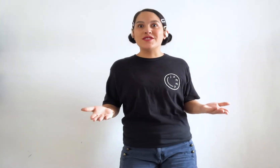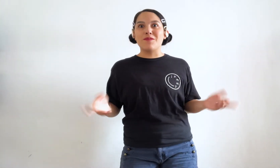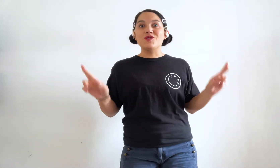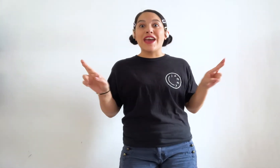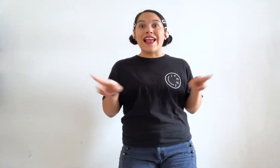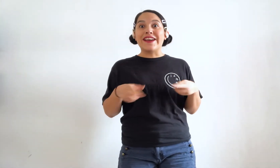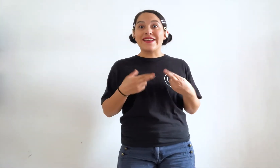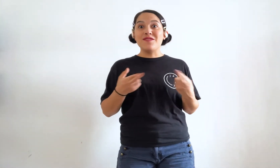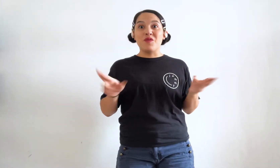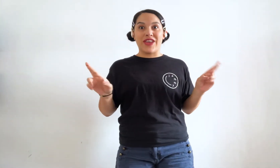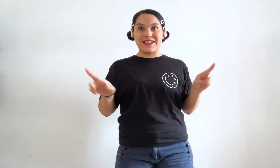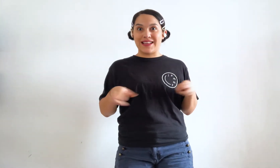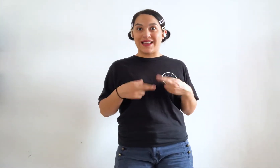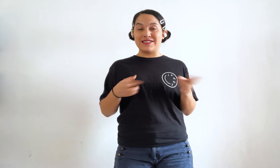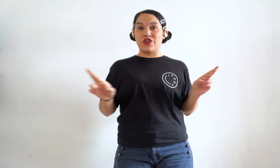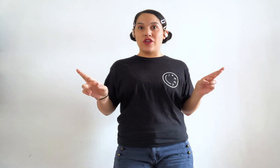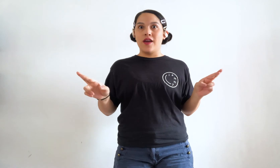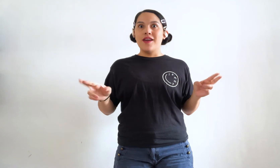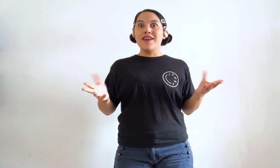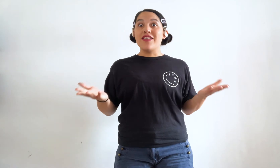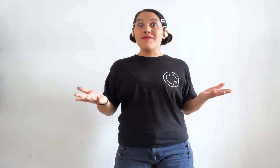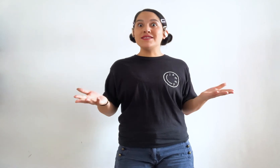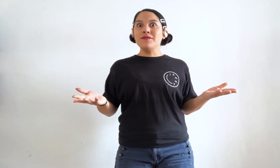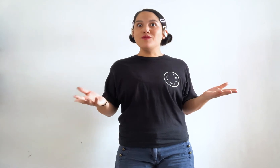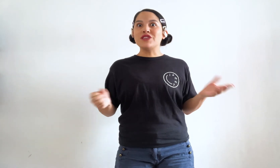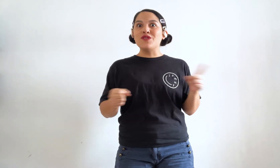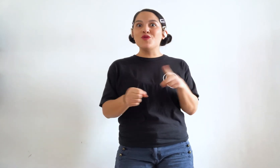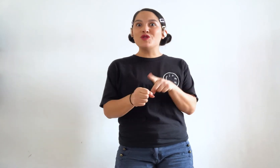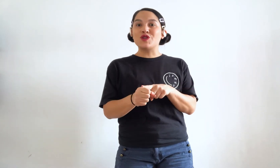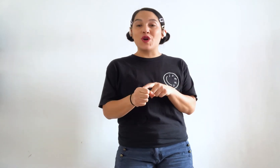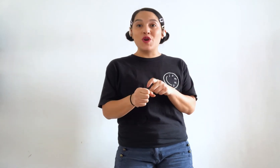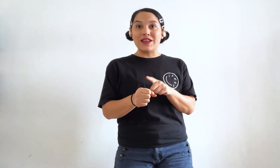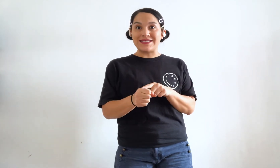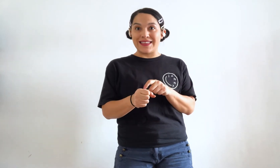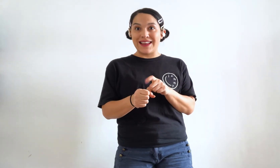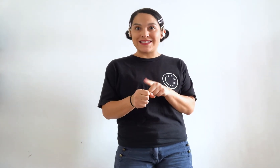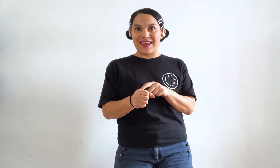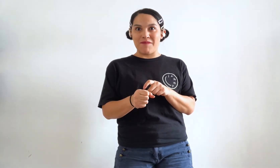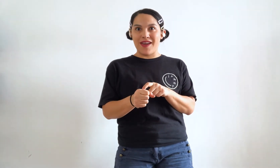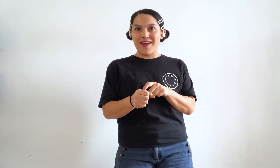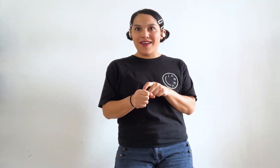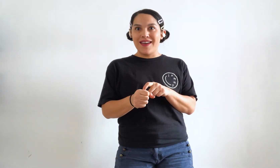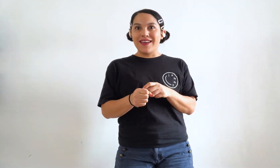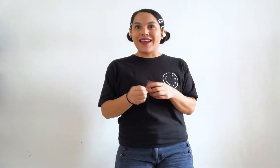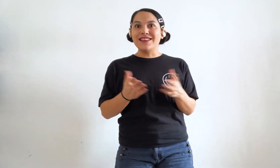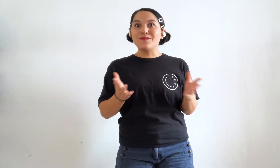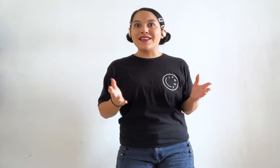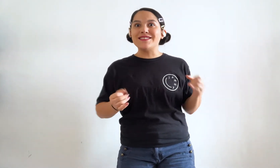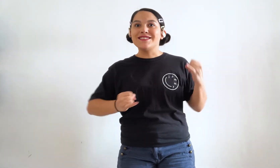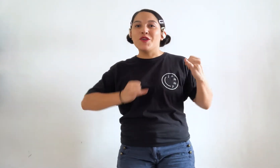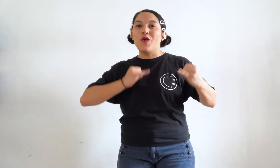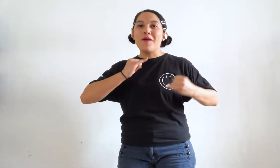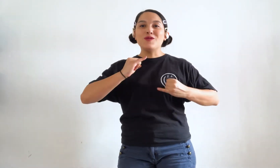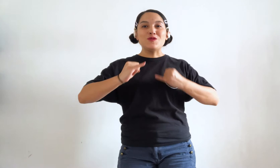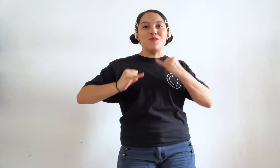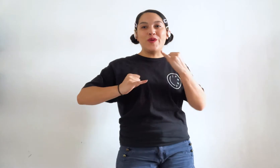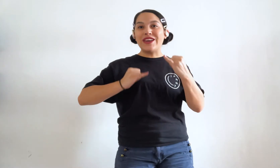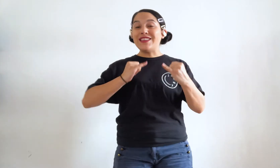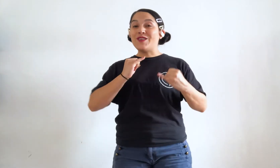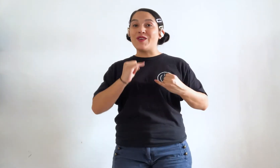conocemos el ritmo de esta canción y además sabemos algunos colores en LSM, ¿qué les parece si jugamos un poquito con